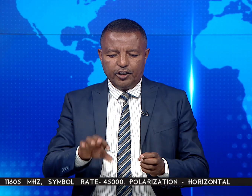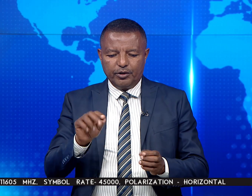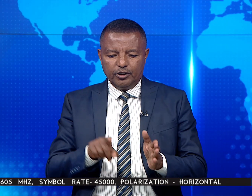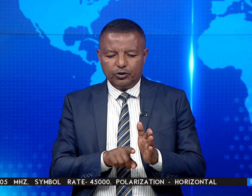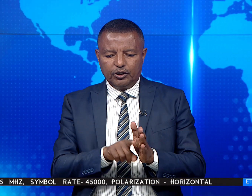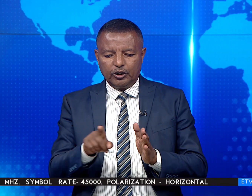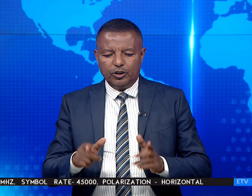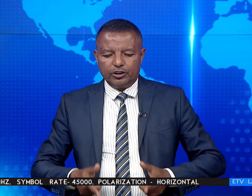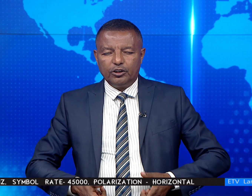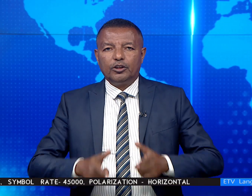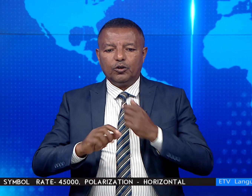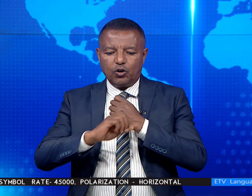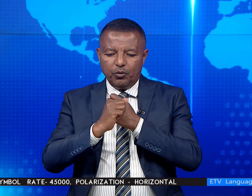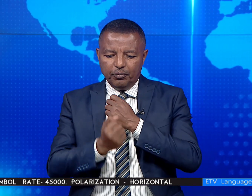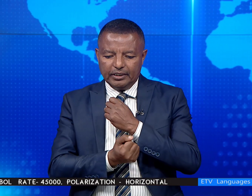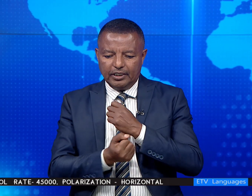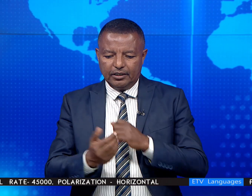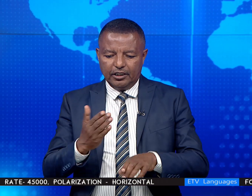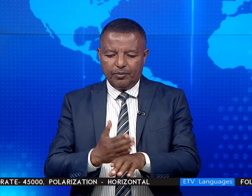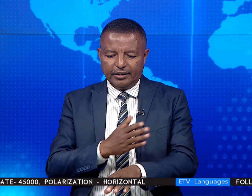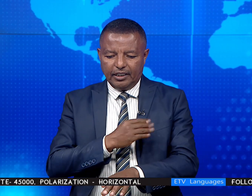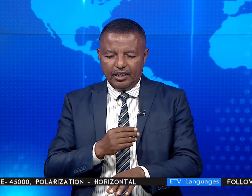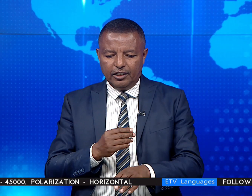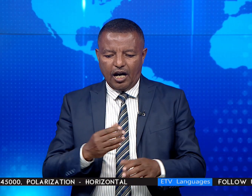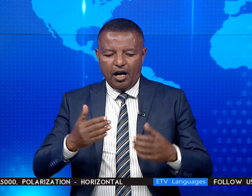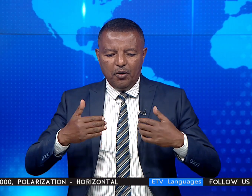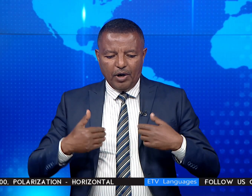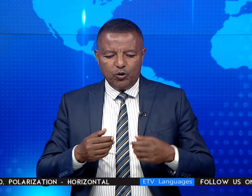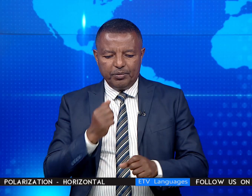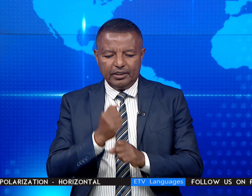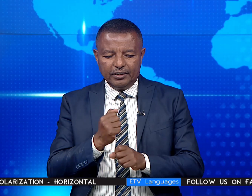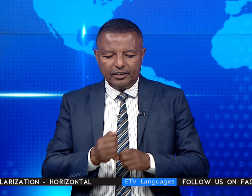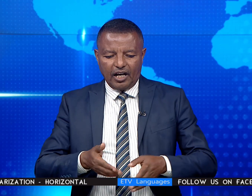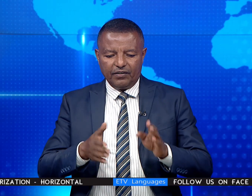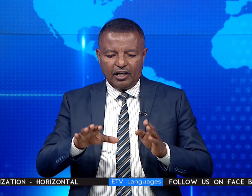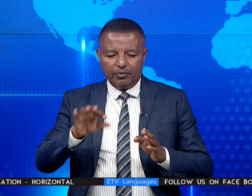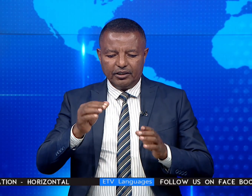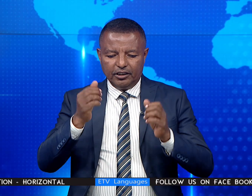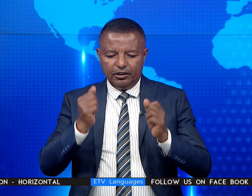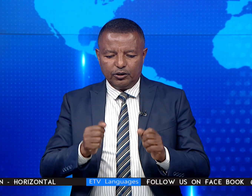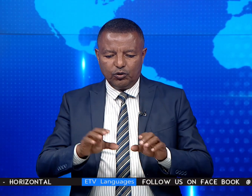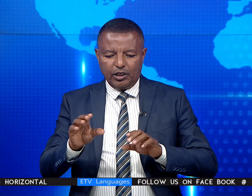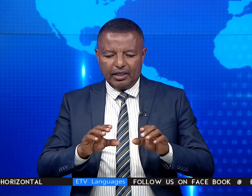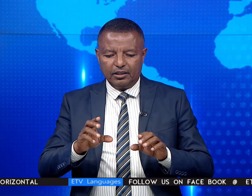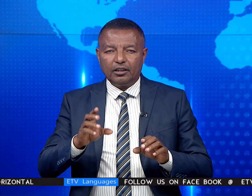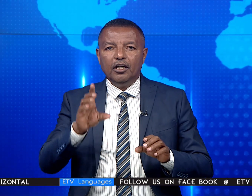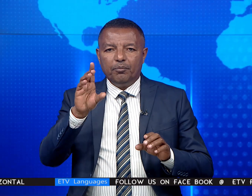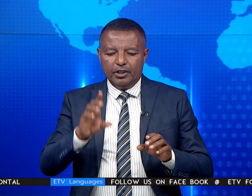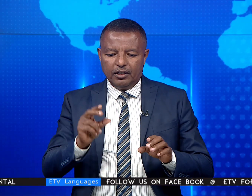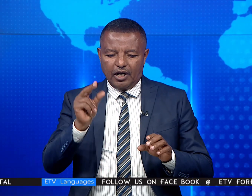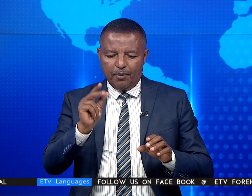ቀጣና የሚገኙ ስደተኞችን የኑሮ መሰረትን ለማሻሻልና ባሉበት የስራ ፈቃድ ማግኘት እንዲችሉ